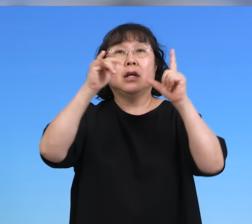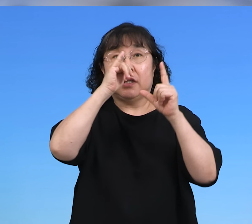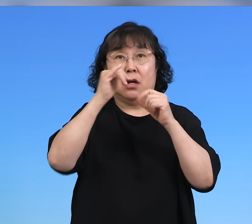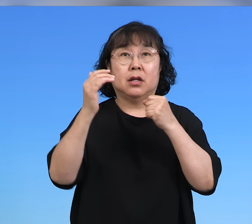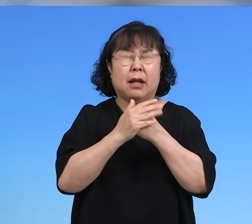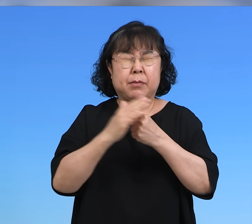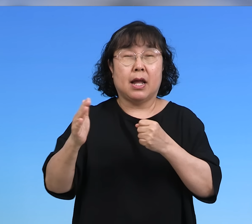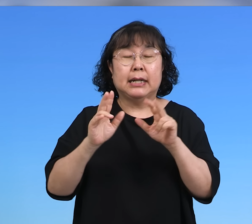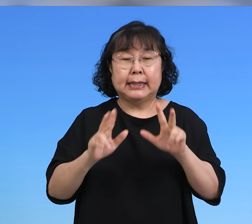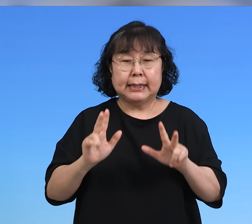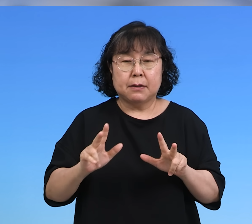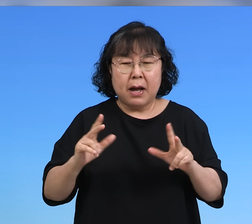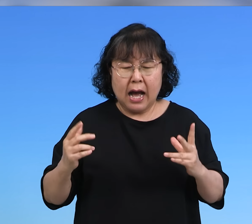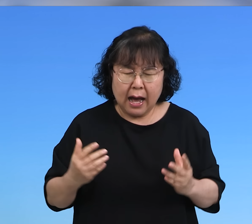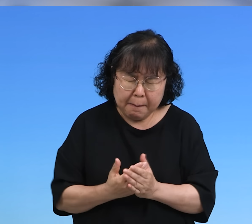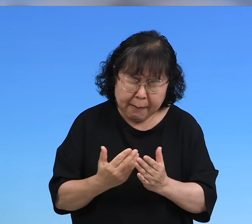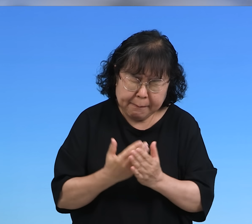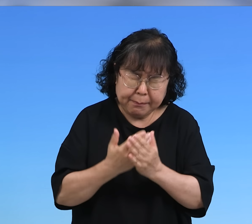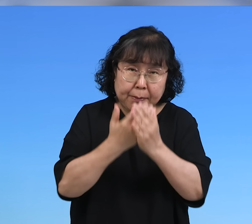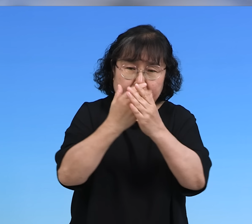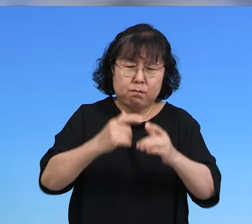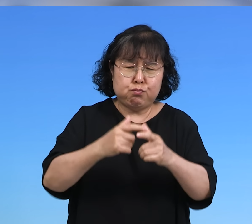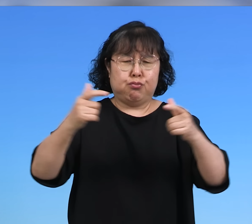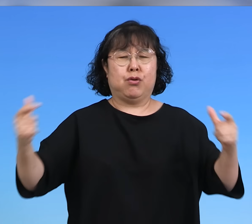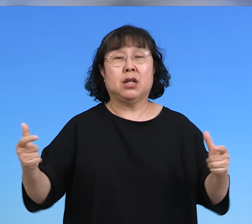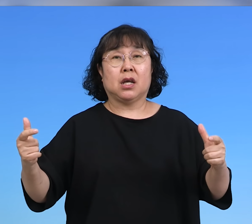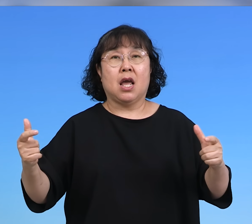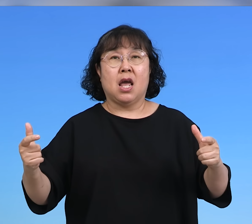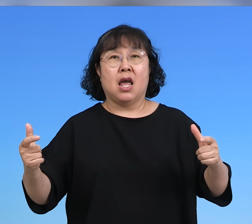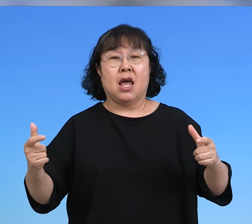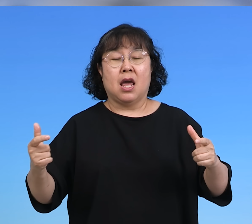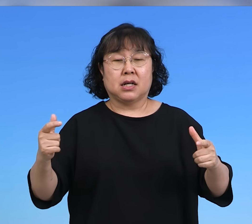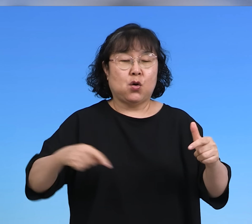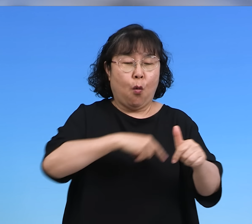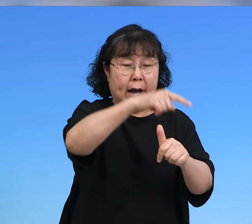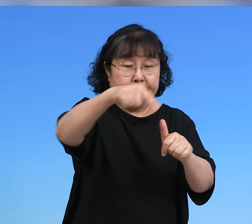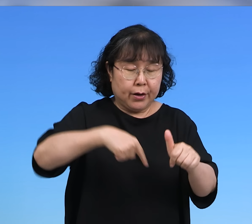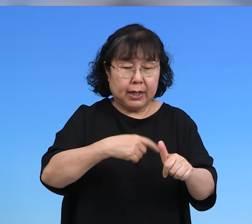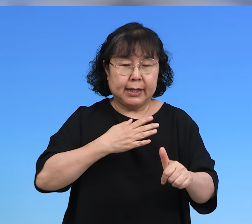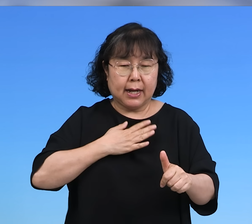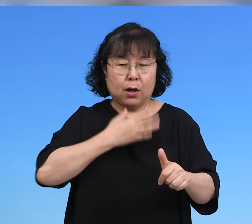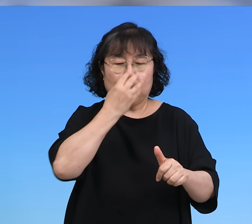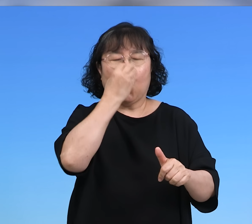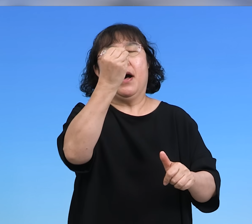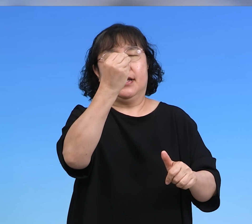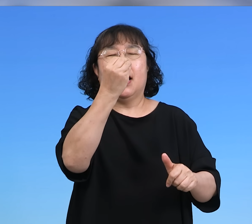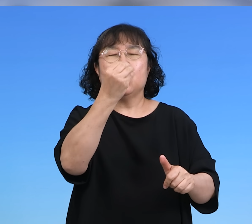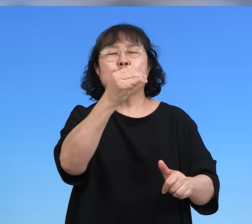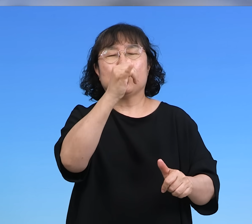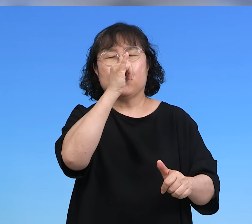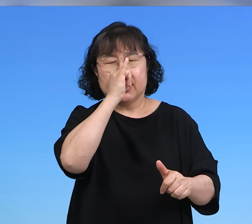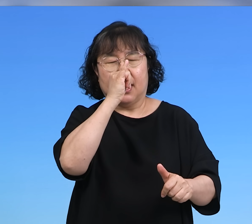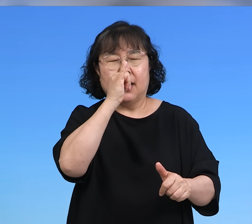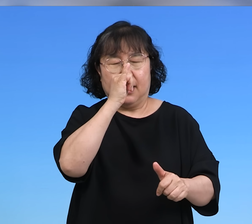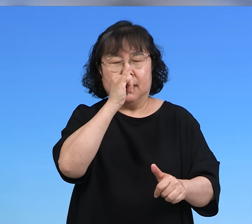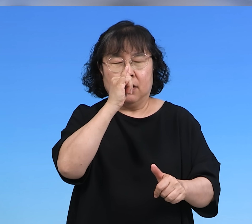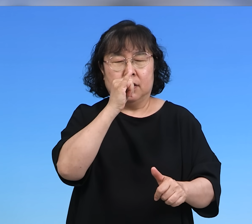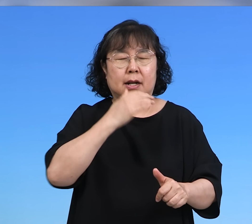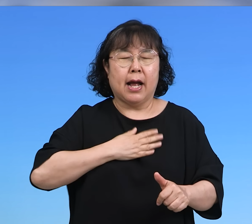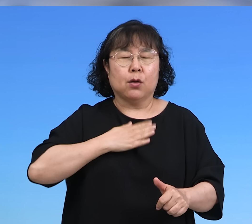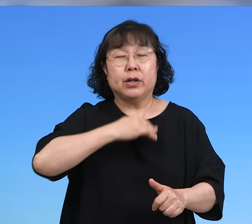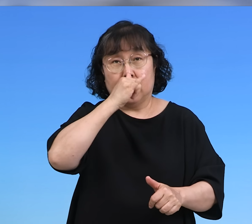42살짜리 목사가 감당하기에는 이거는 교만해질 수밖에 없는 상황이라는 걸 알고 있었기 때문이에요. 근데 교만하면